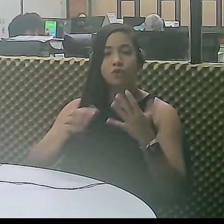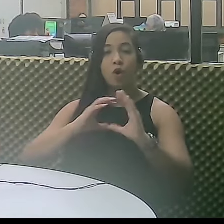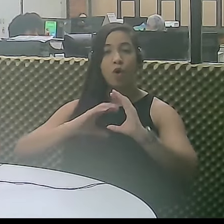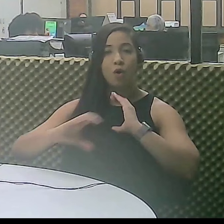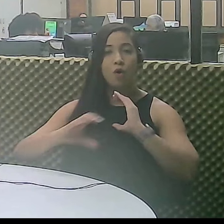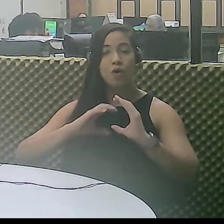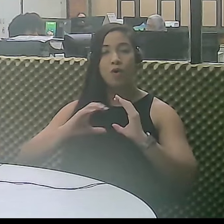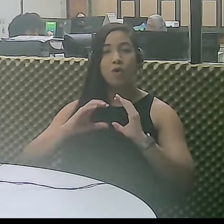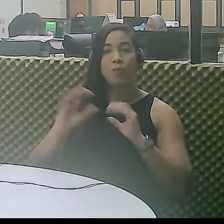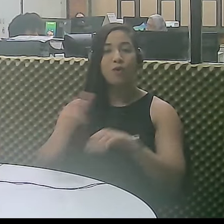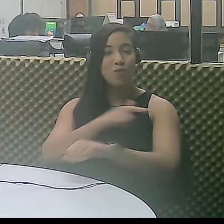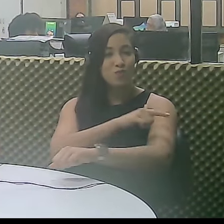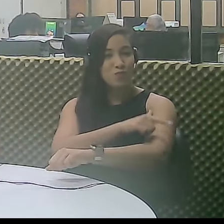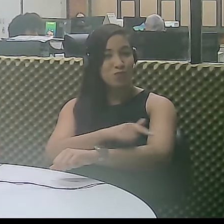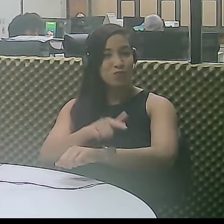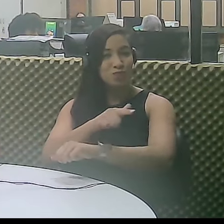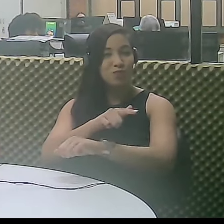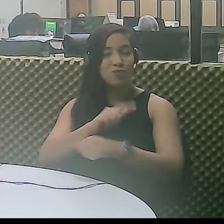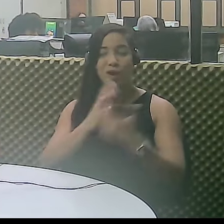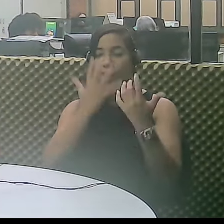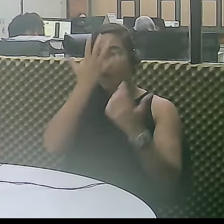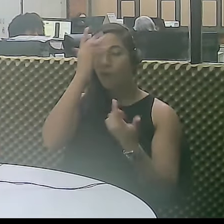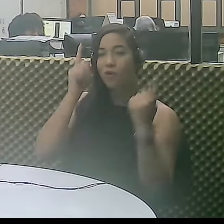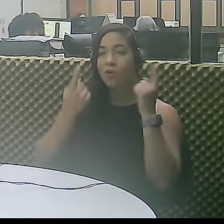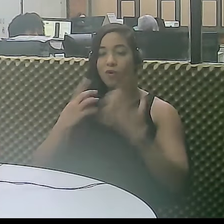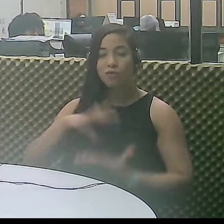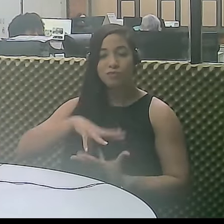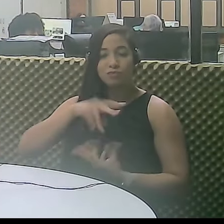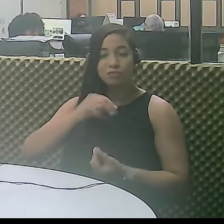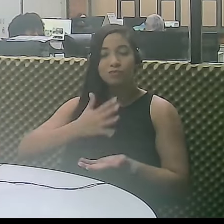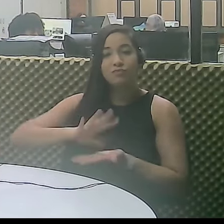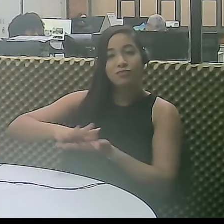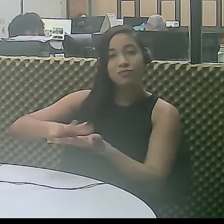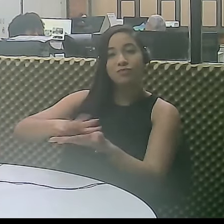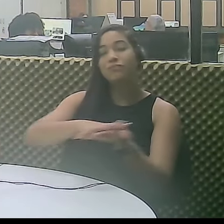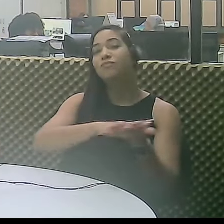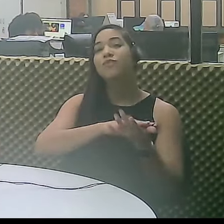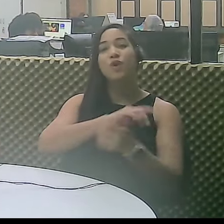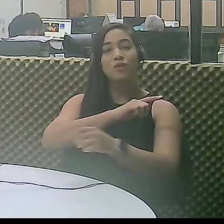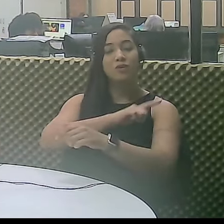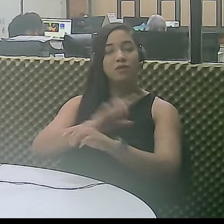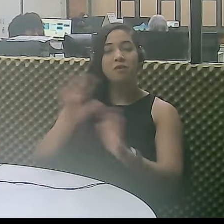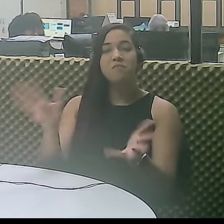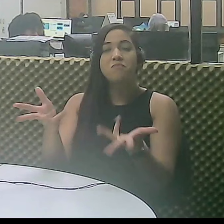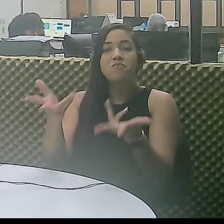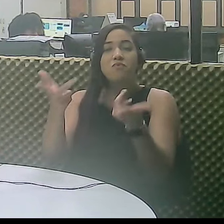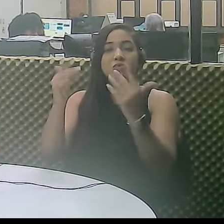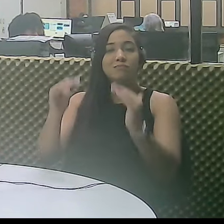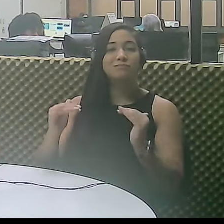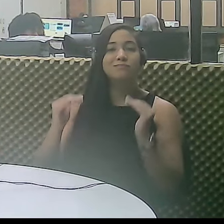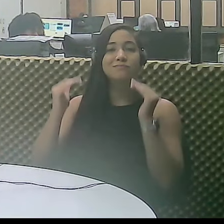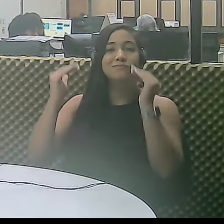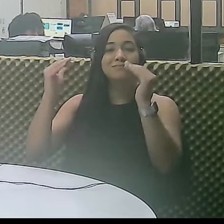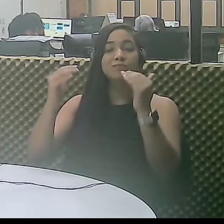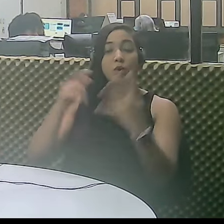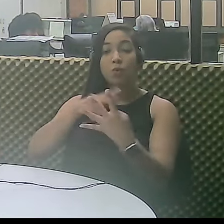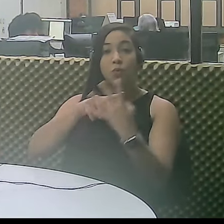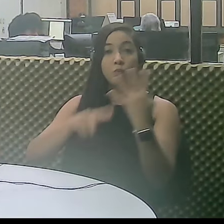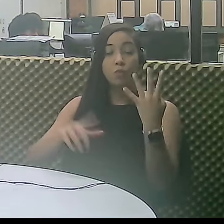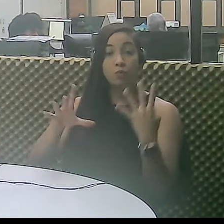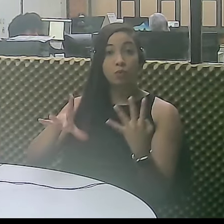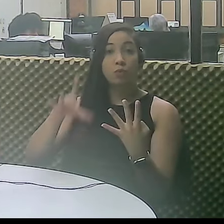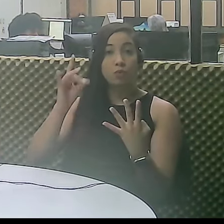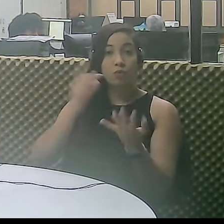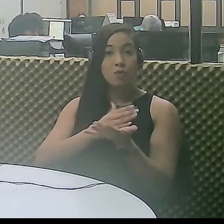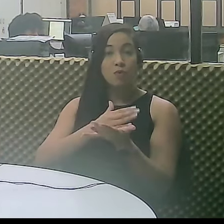comunicação, simpatia e espírito carnavalesco, samba no pé e elegância e graciosidade. Os 4